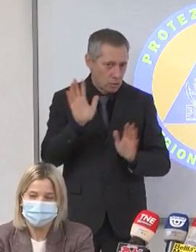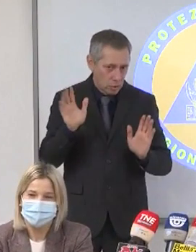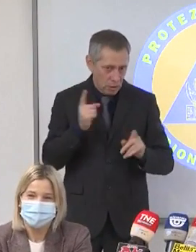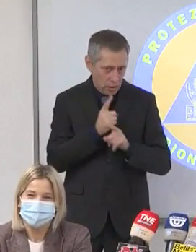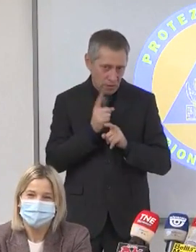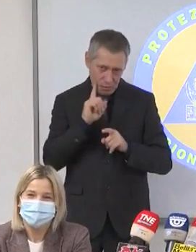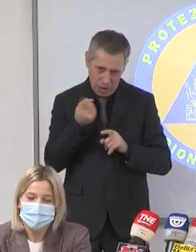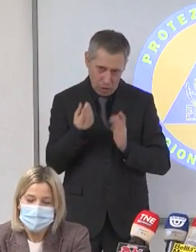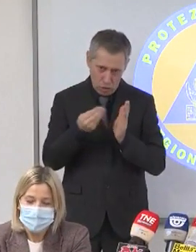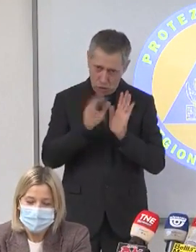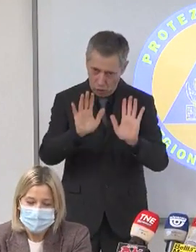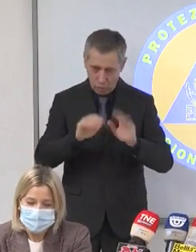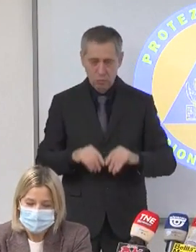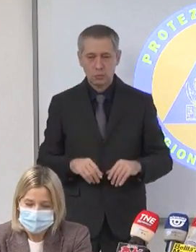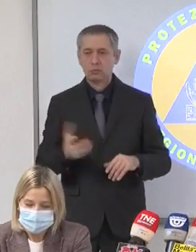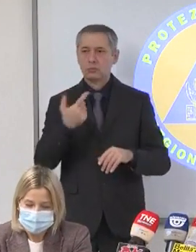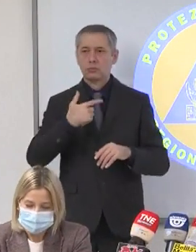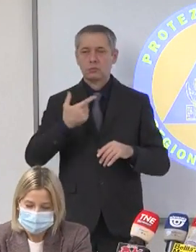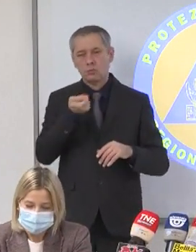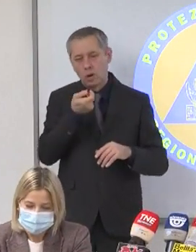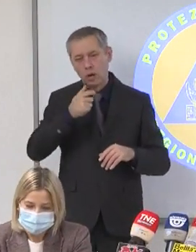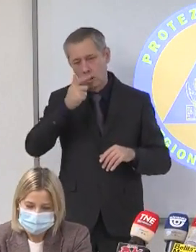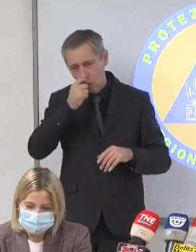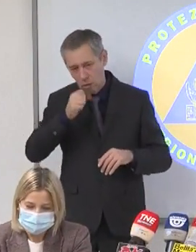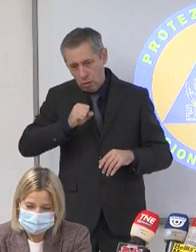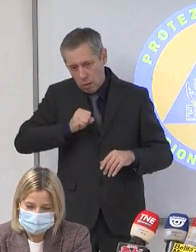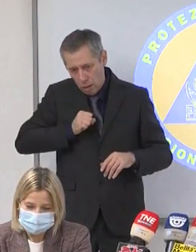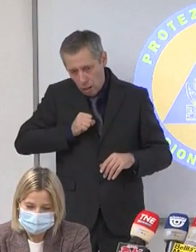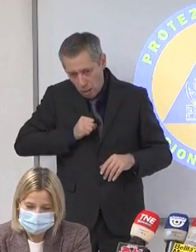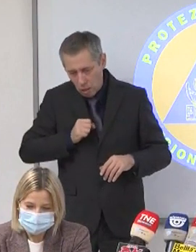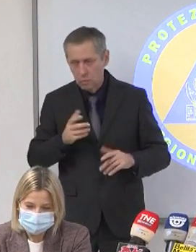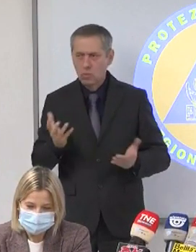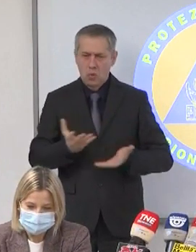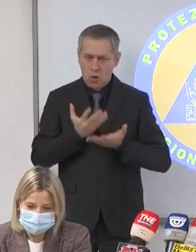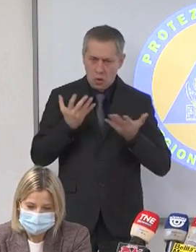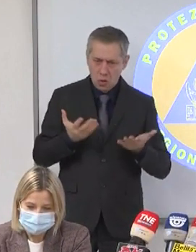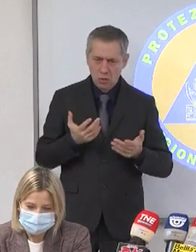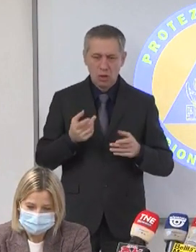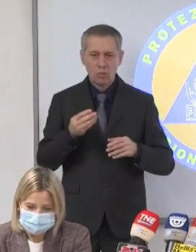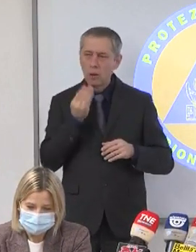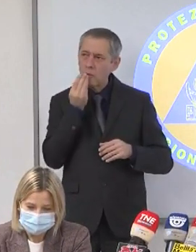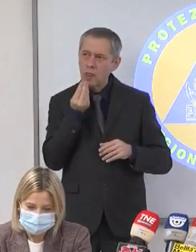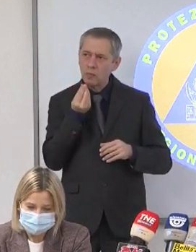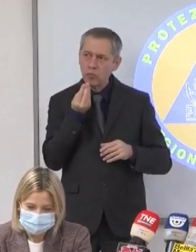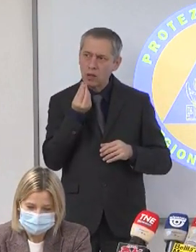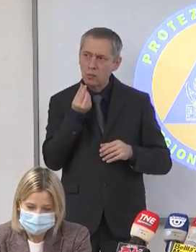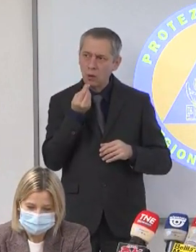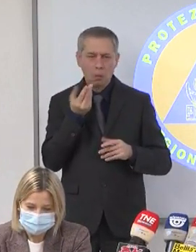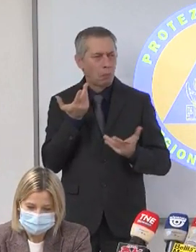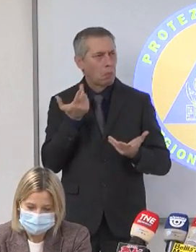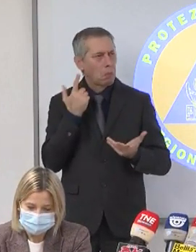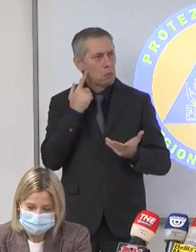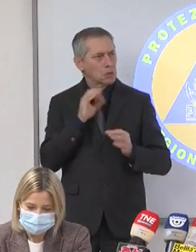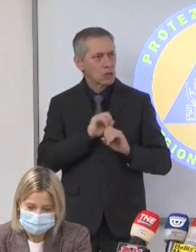farli un po di raffreddore costipazione non sente più gusto come prima